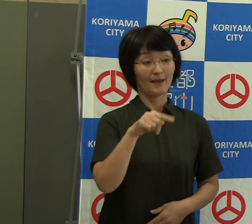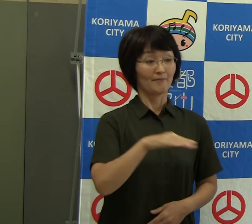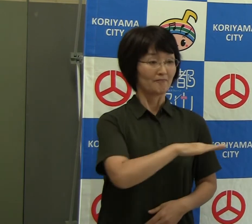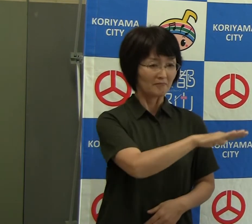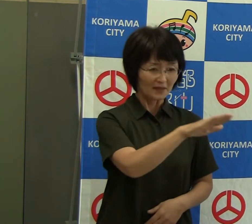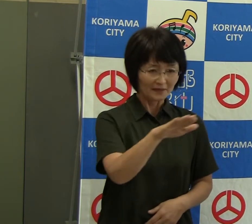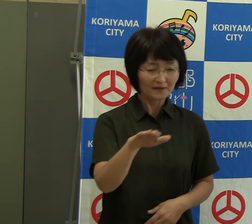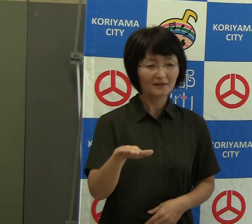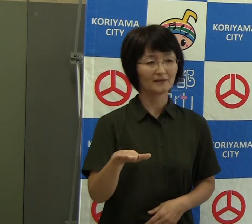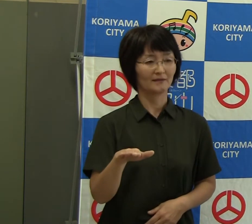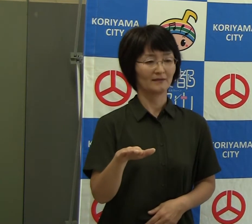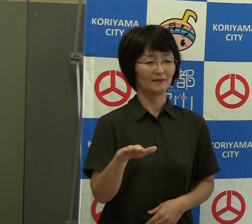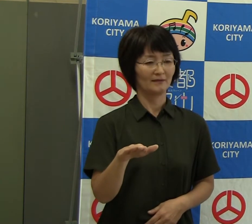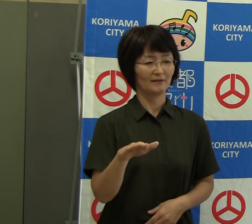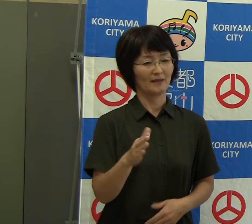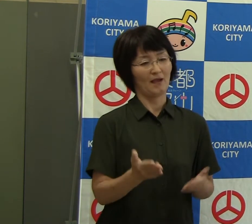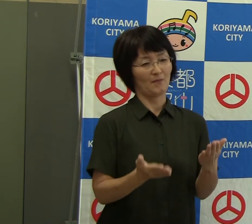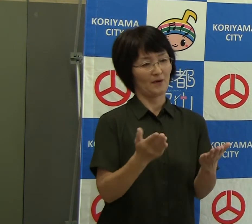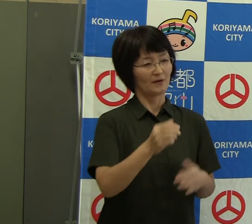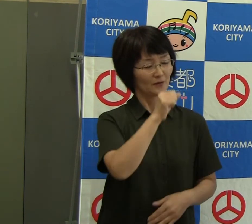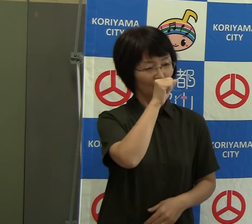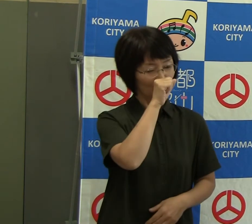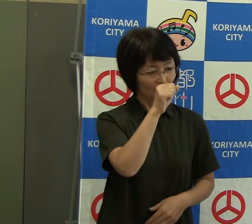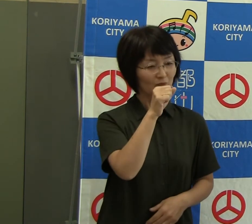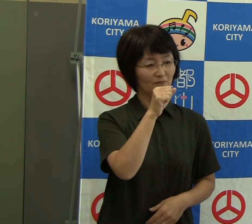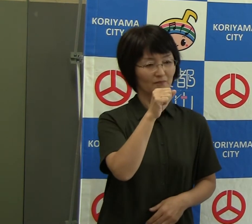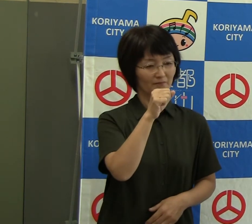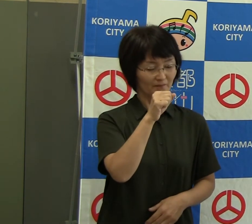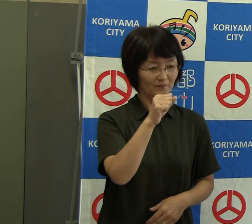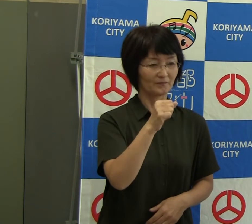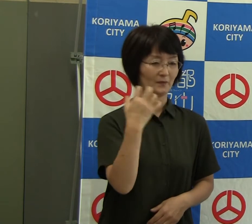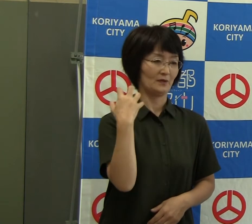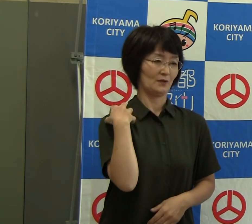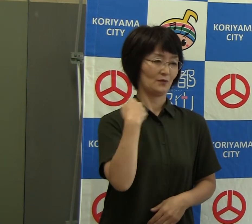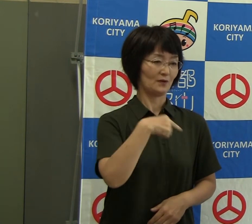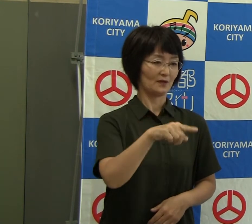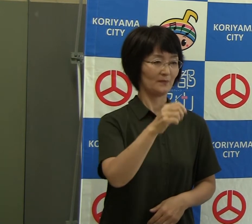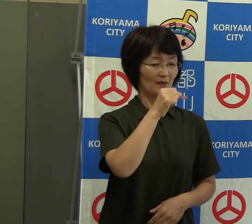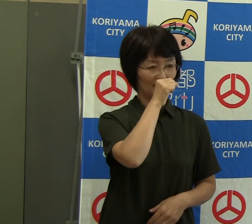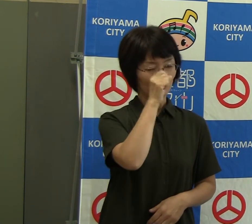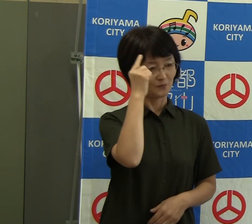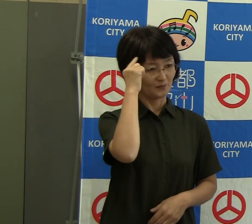バランスよくお考えになるものと思っております。